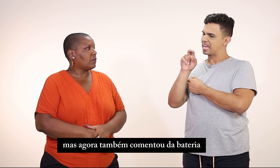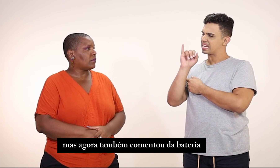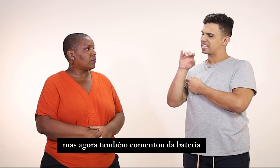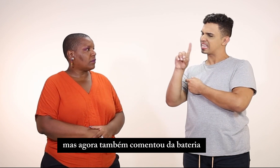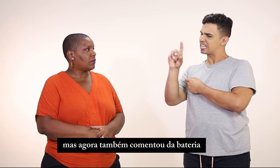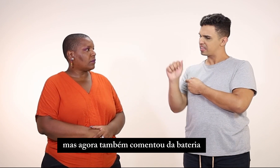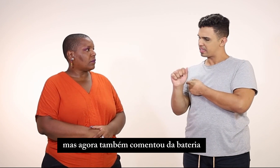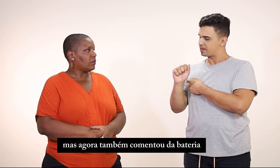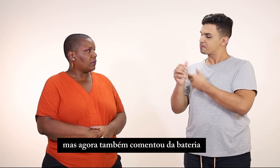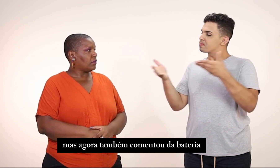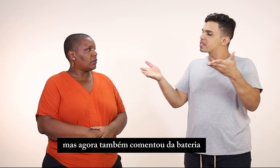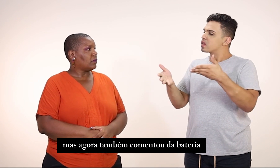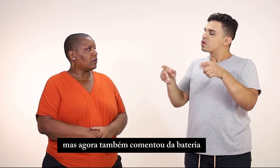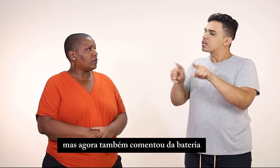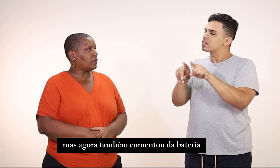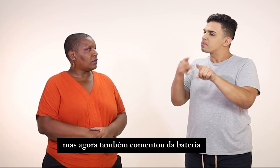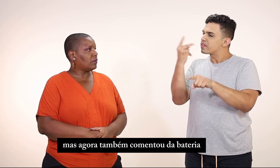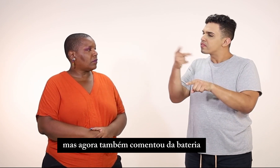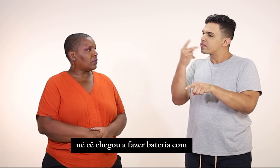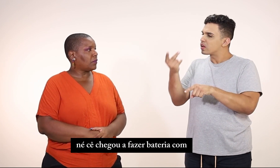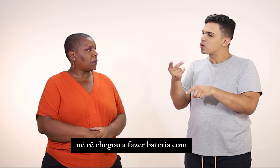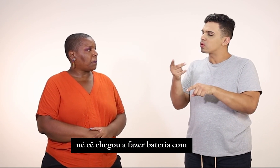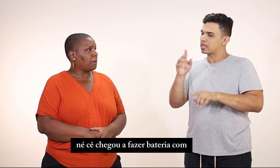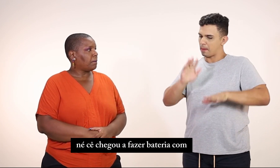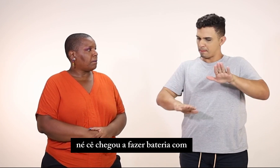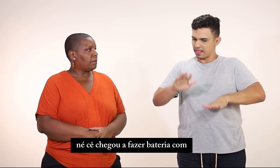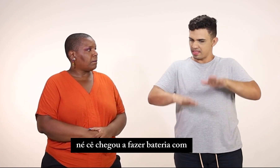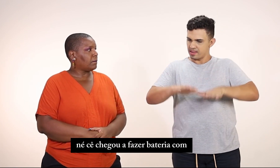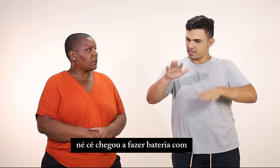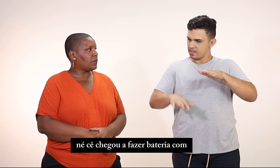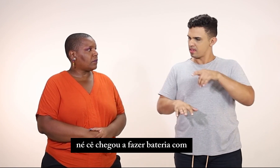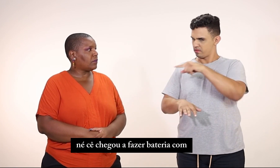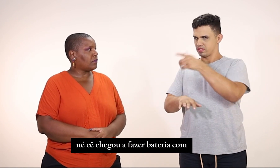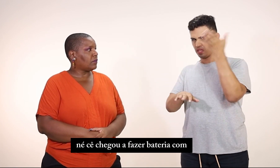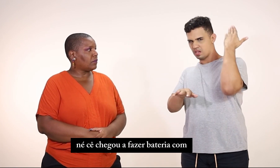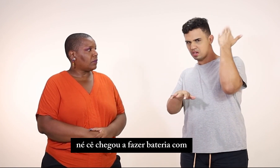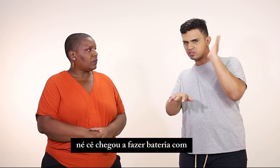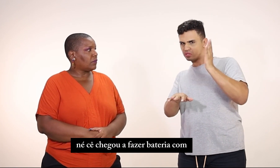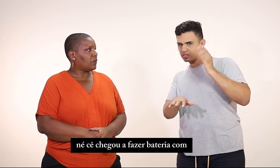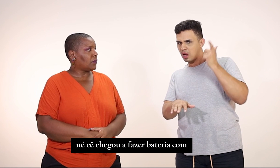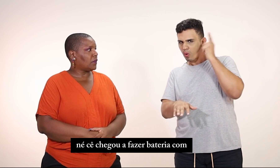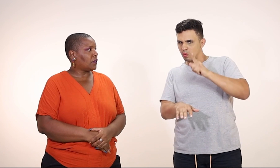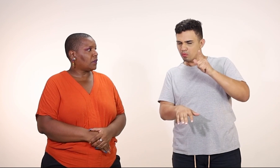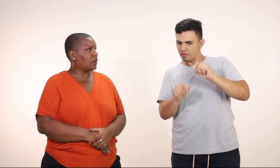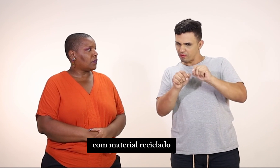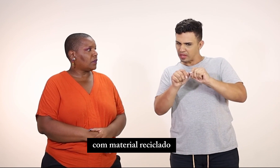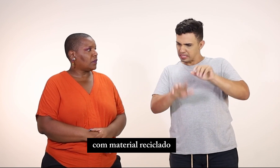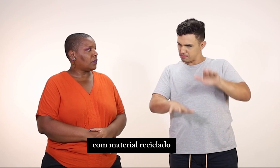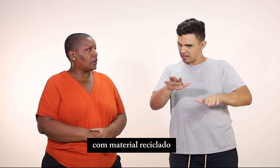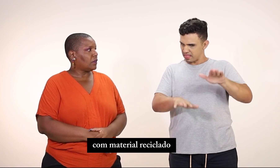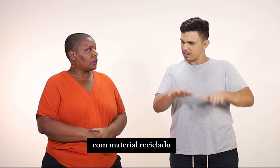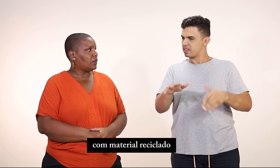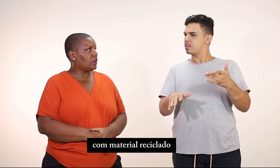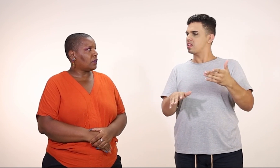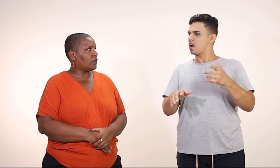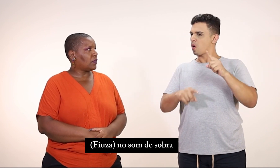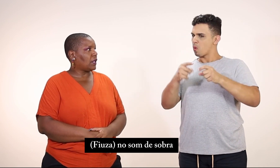comentou da bateria, né? Você chegou a fazer bateria com material reciclado? No Som